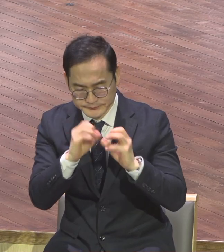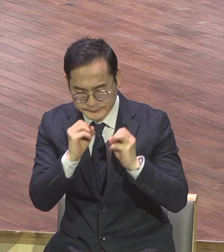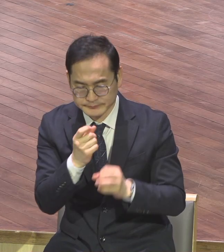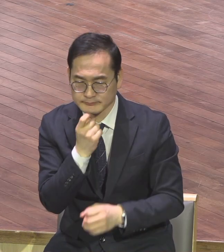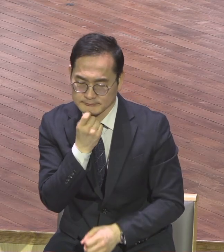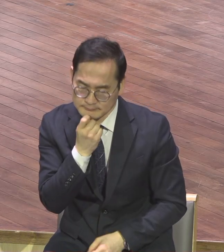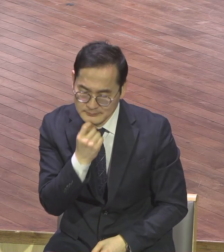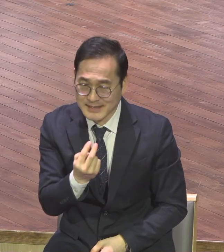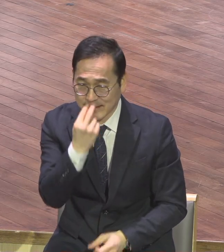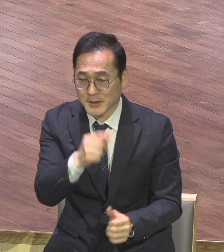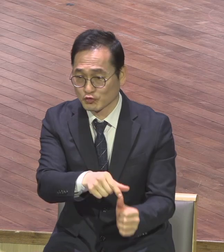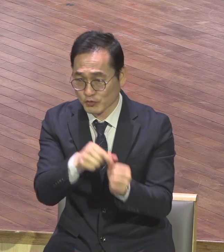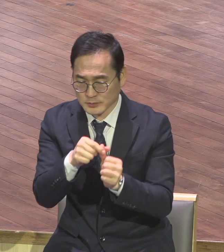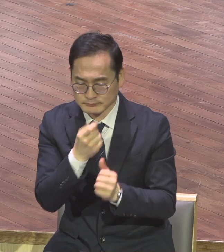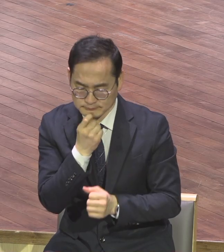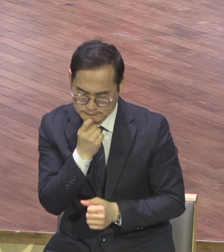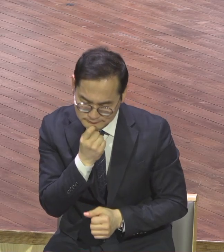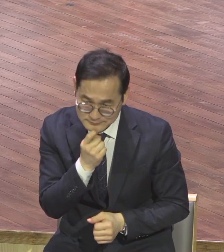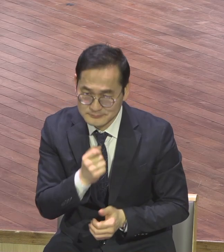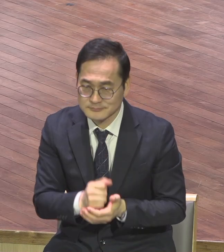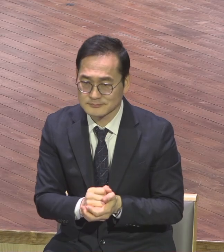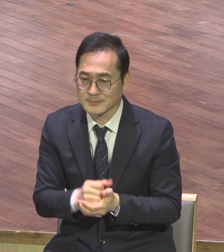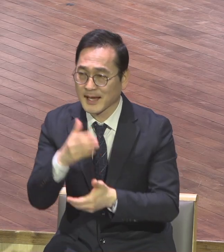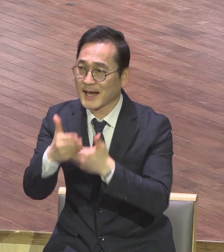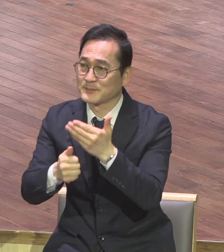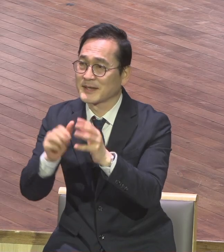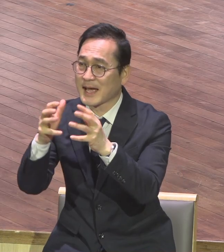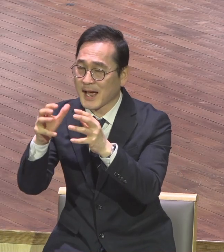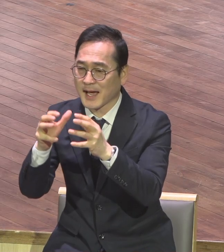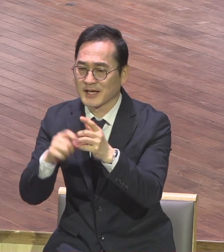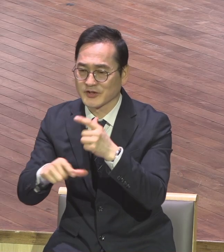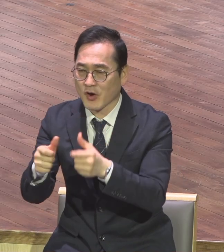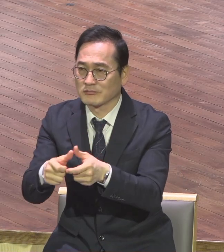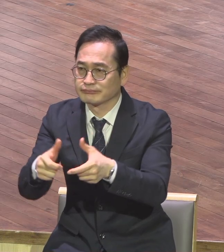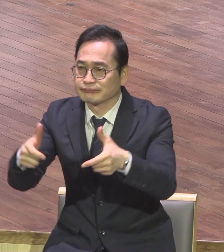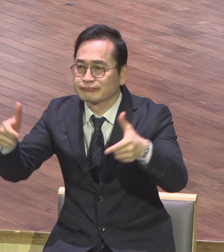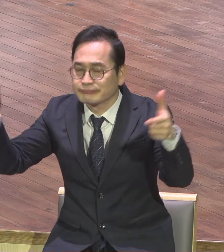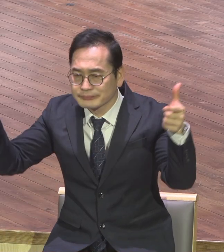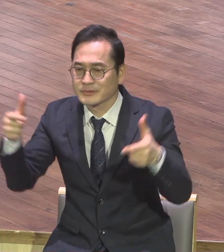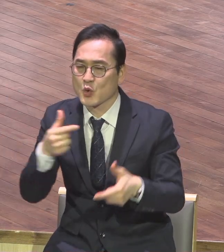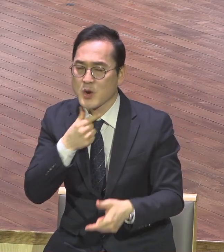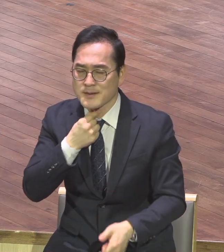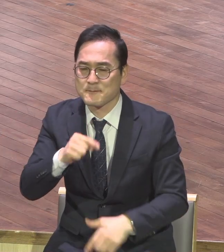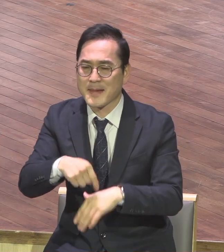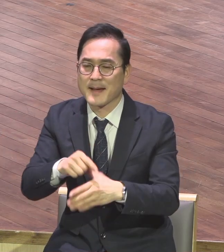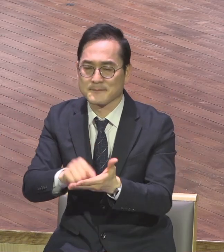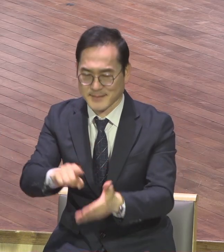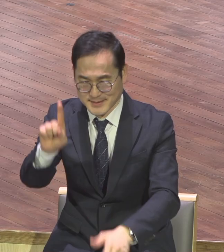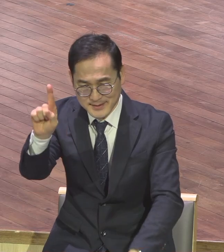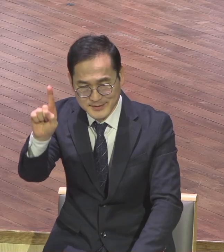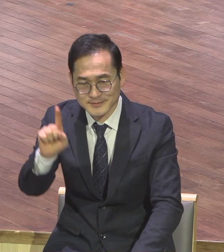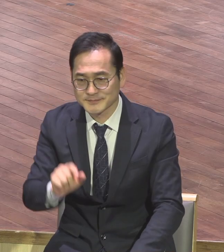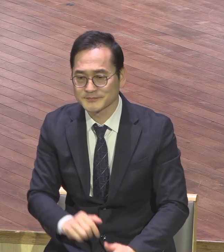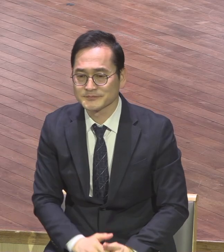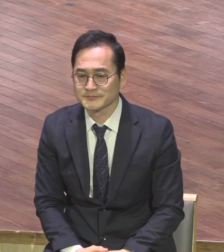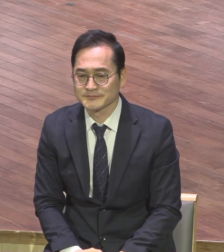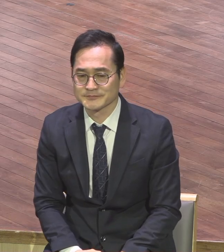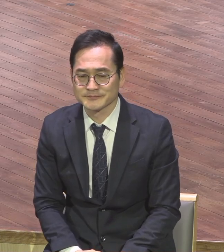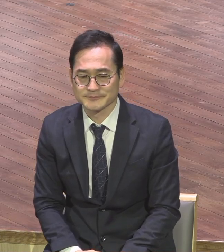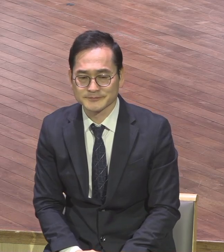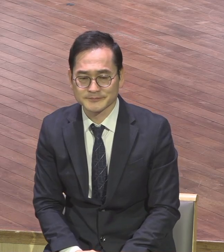생명구원, 어떻게 하시든지 하나님의 나라가 확산되기를 바라는 마음밖에 없습니다. 여기 모든